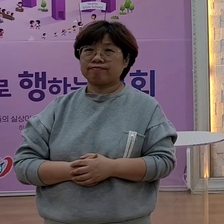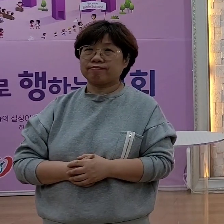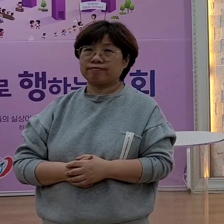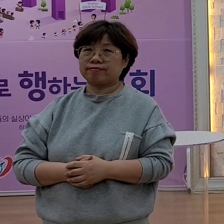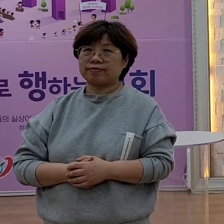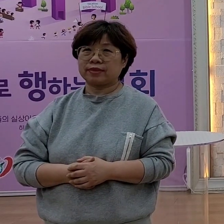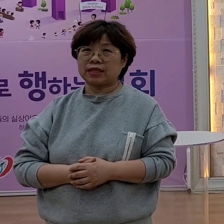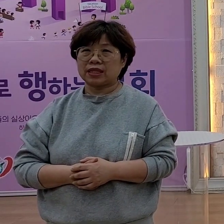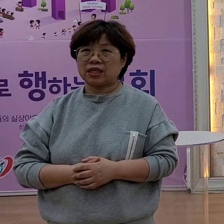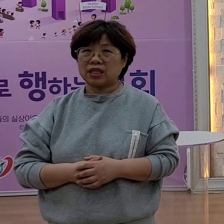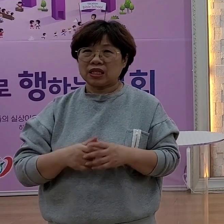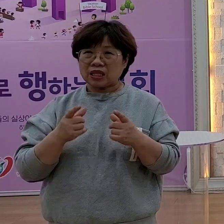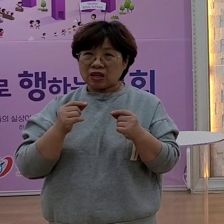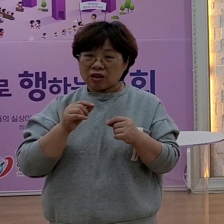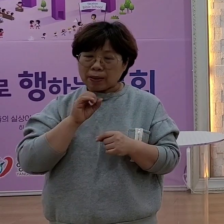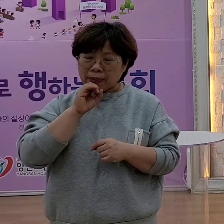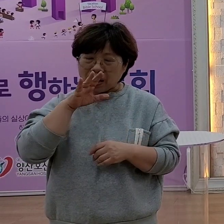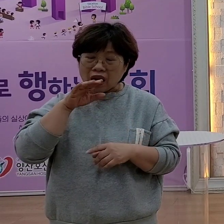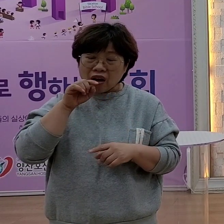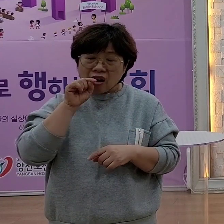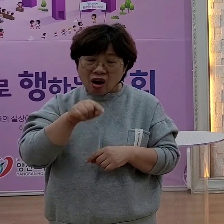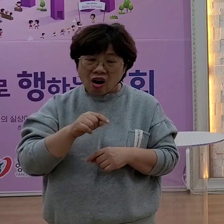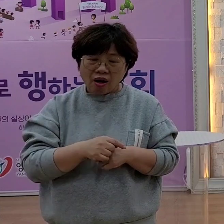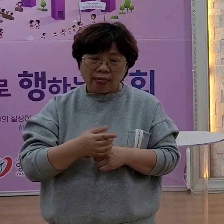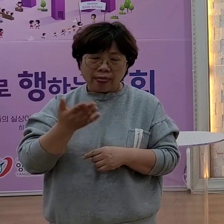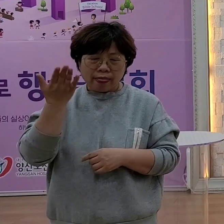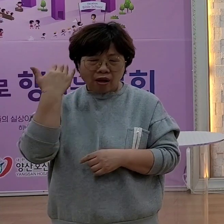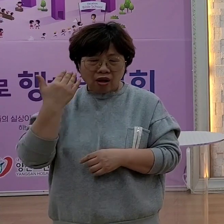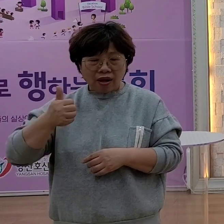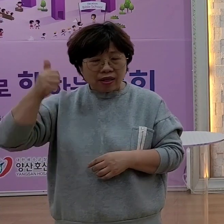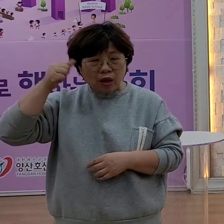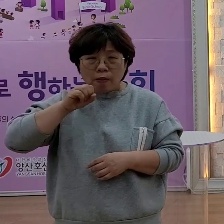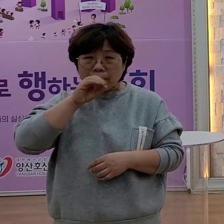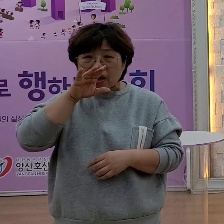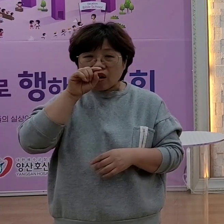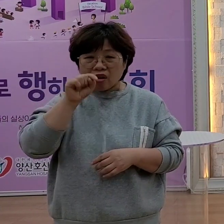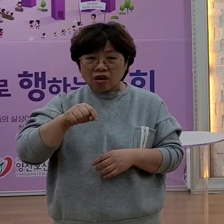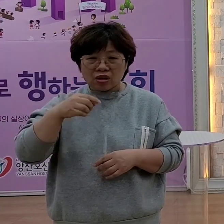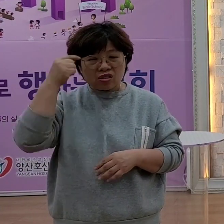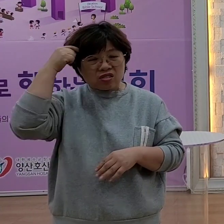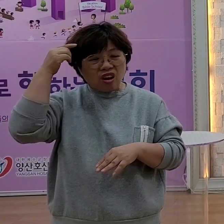묻는 것은 지혜가 아니다. 즉 어리석은